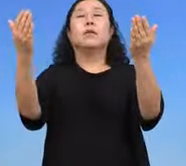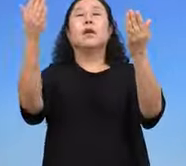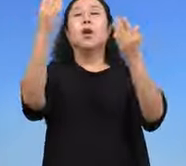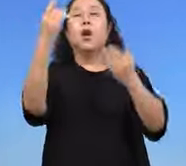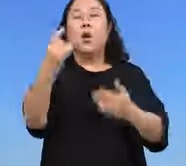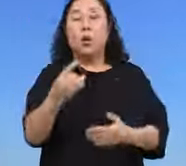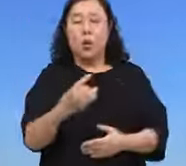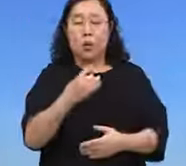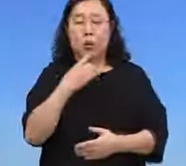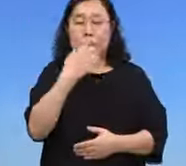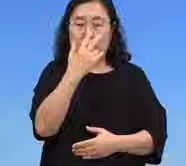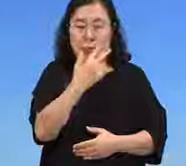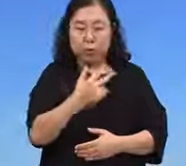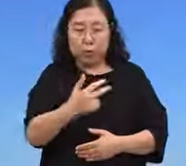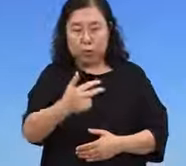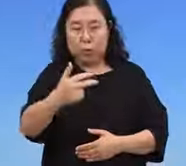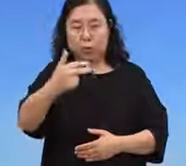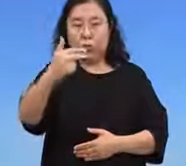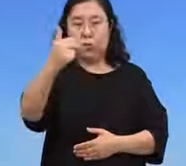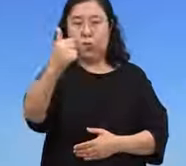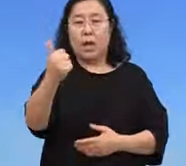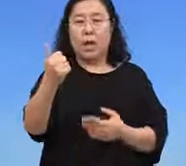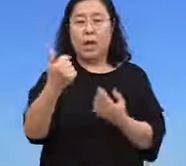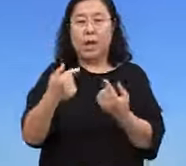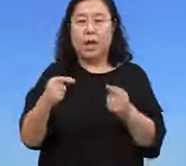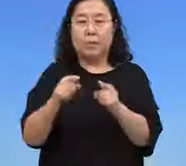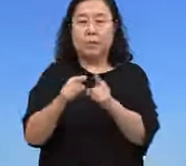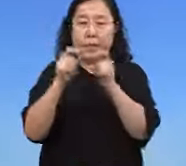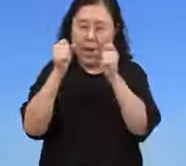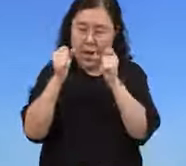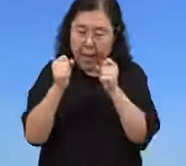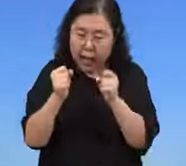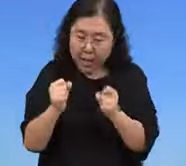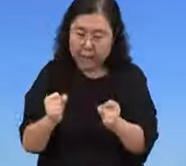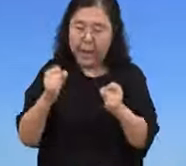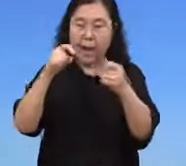오직 주의 임재 안에 갇혀